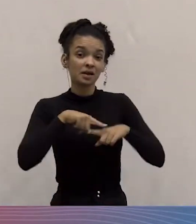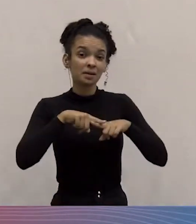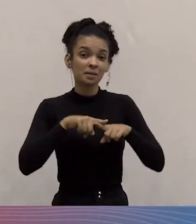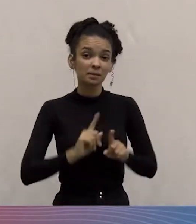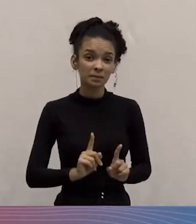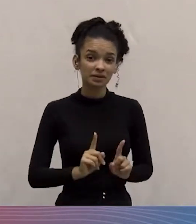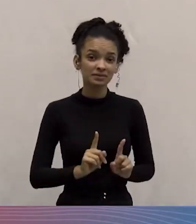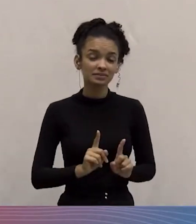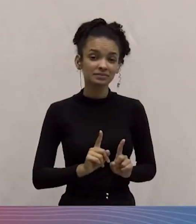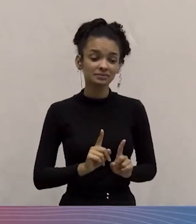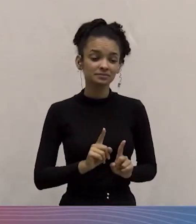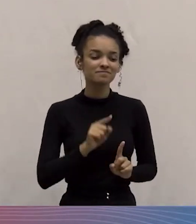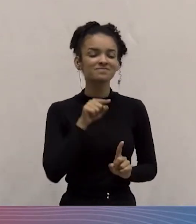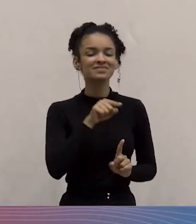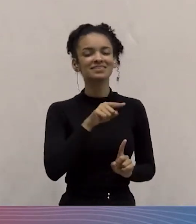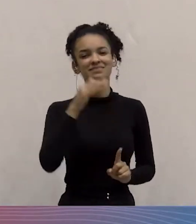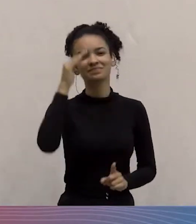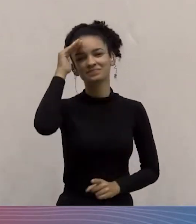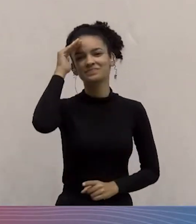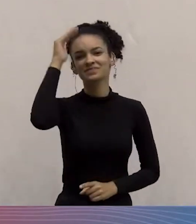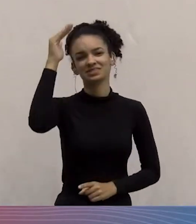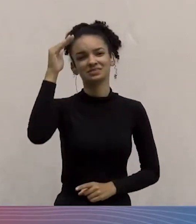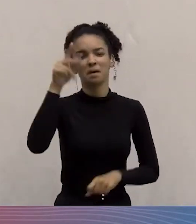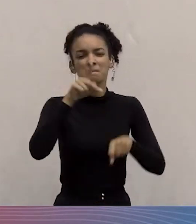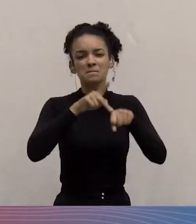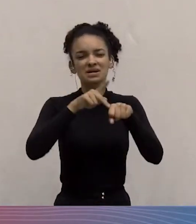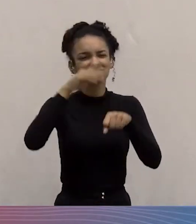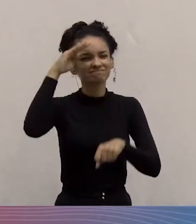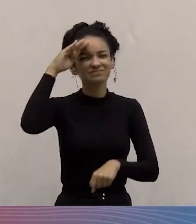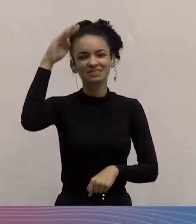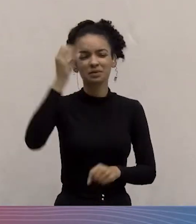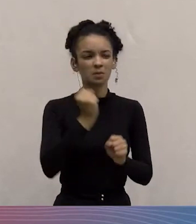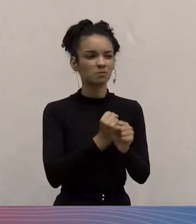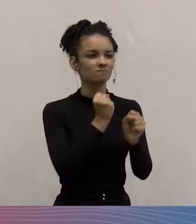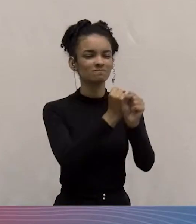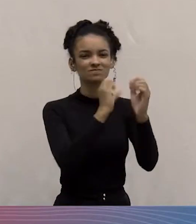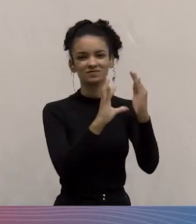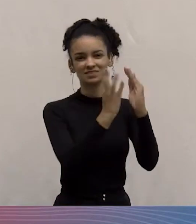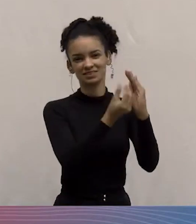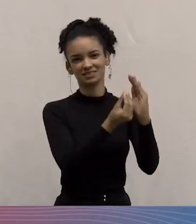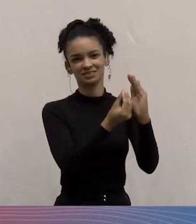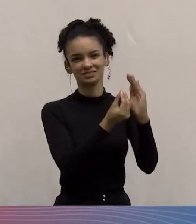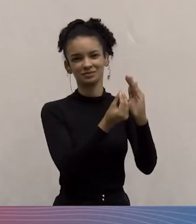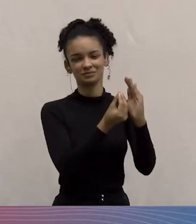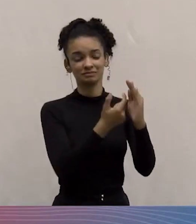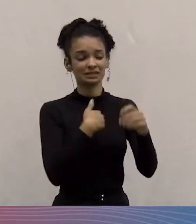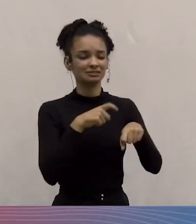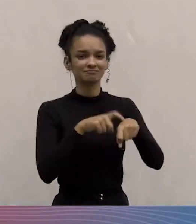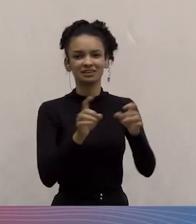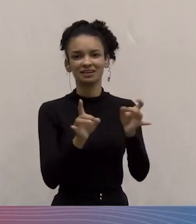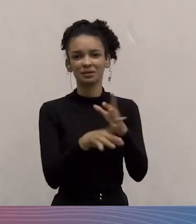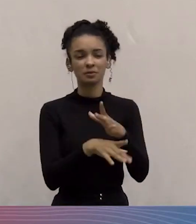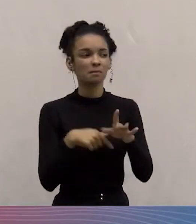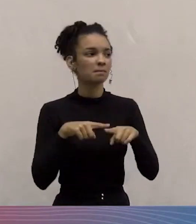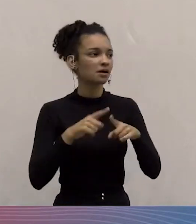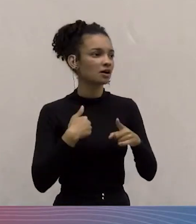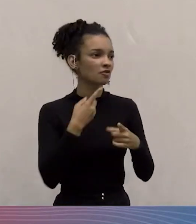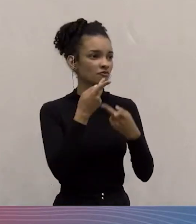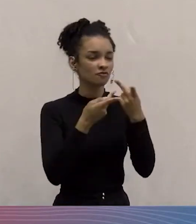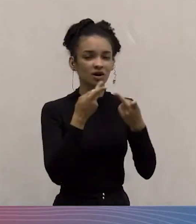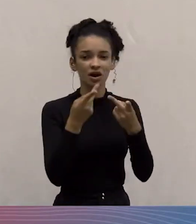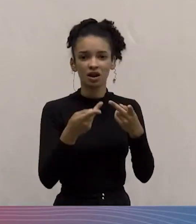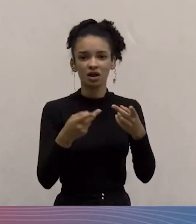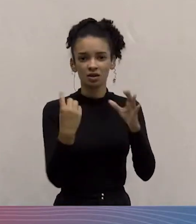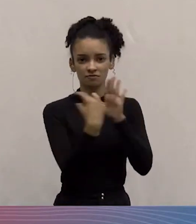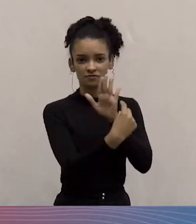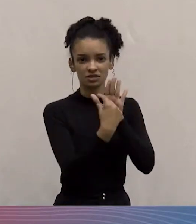a principal pedra angular para a edificação da igreja. Mas não tenham tempo, vou citar os versículos,